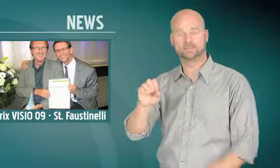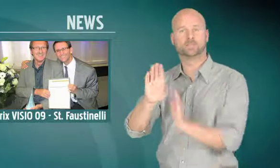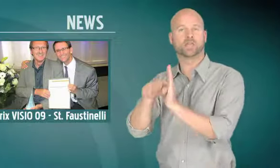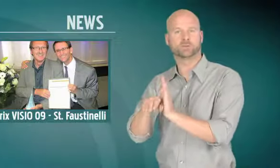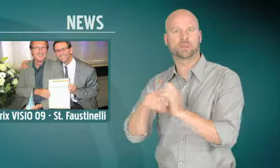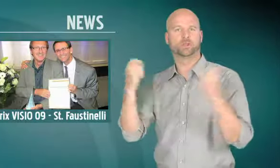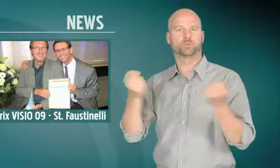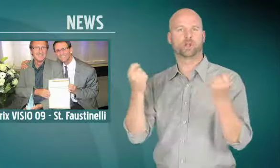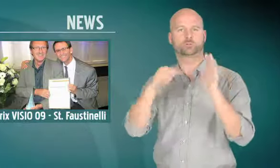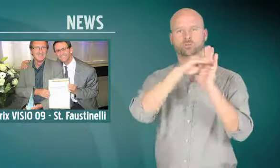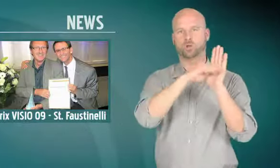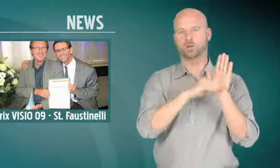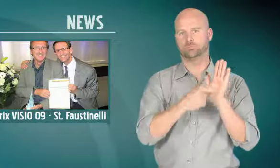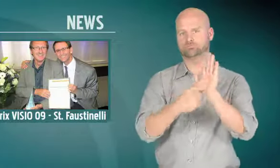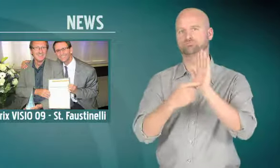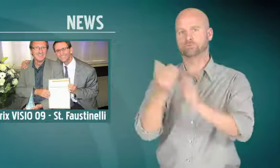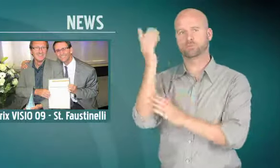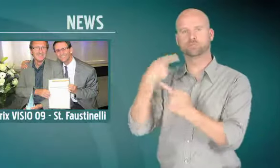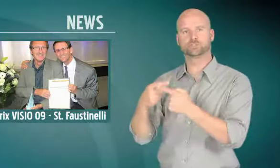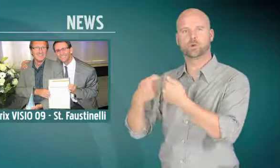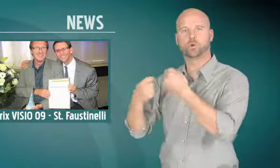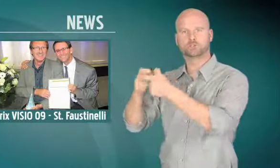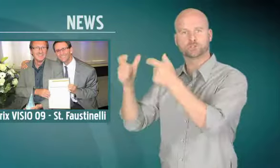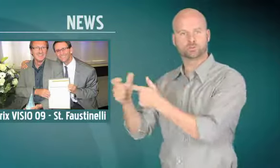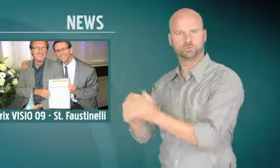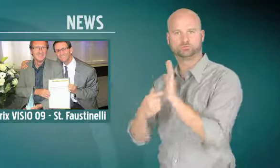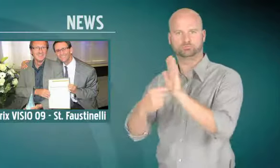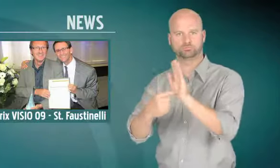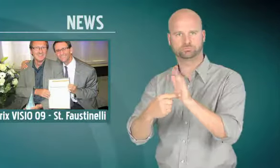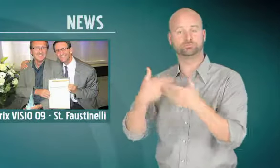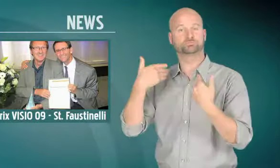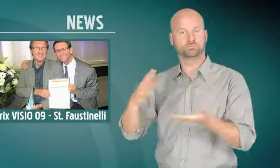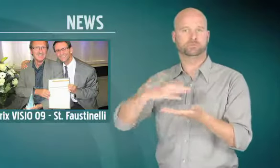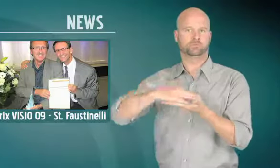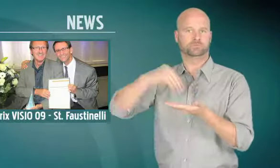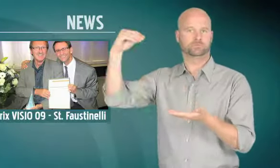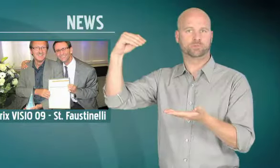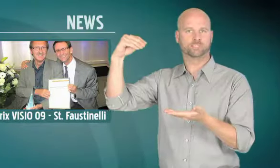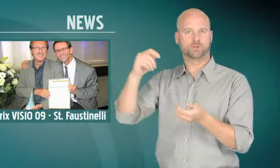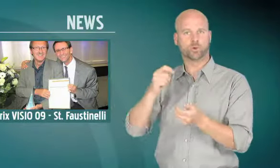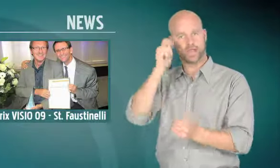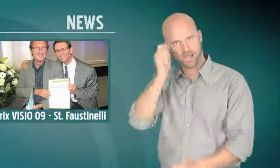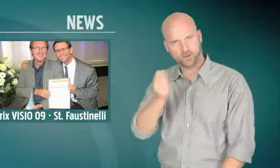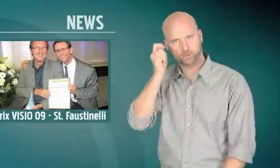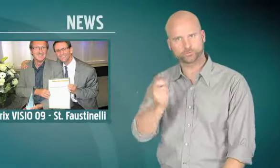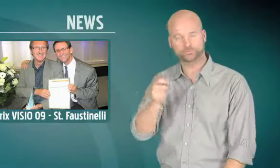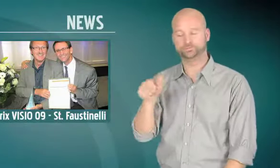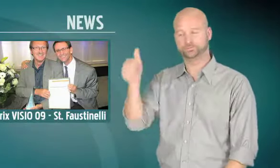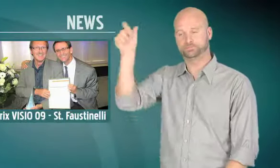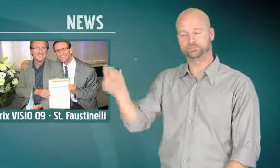mitverfolgt werden. Am Vormittag fand die Delegiertenversammlung des SGB-FSS statt und am Nachmittag gab es ein Jubiläumsprogramm mit Referenten von